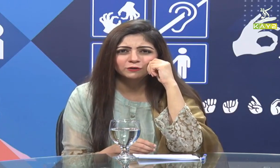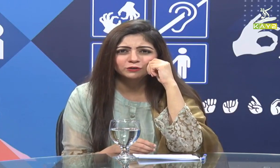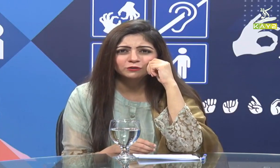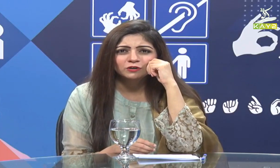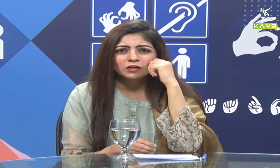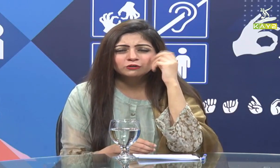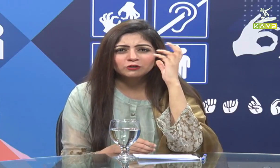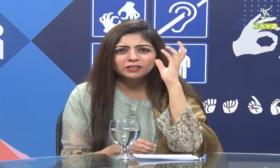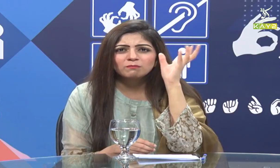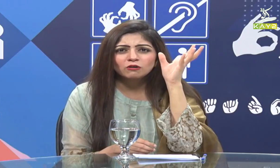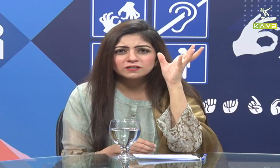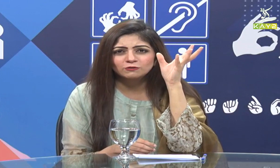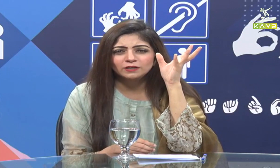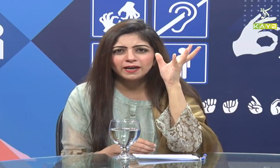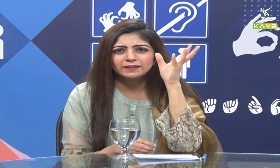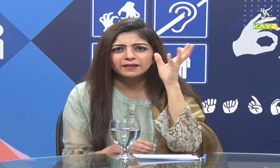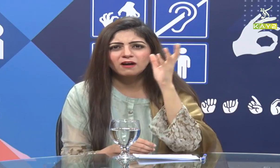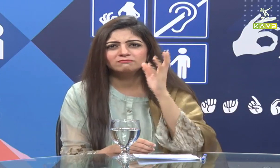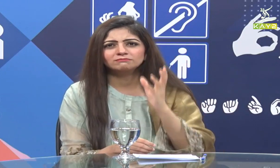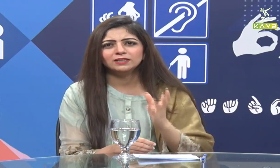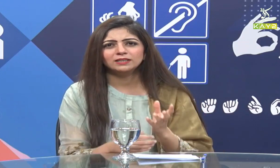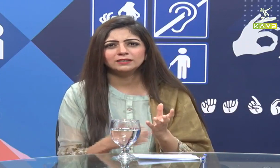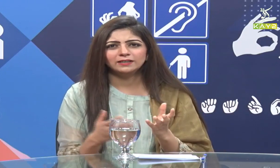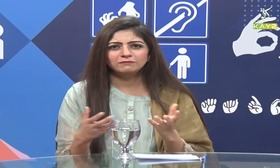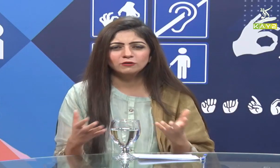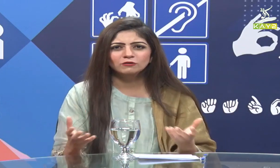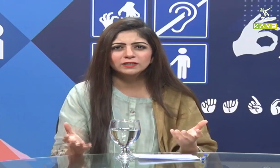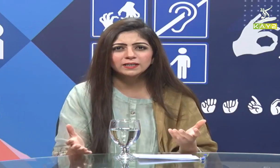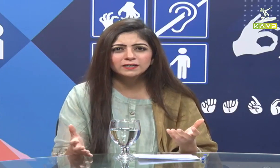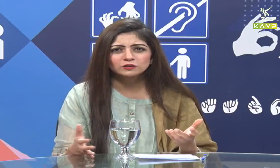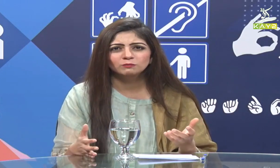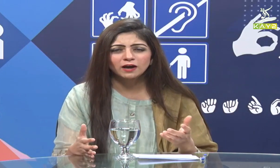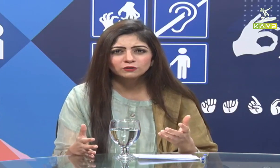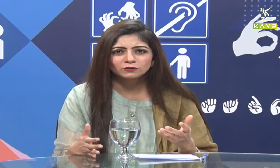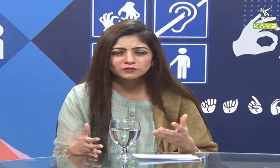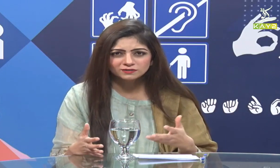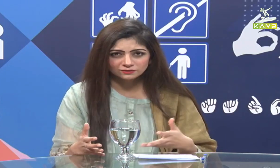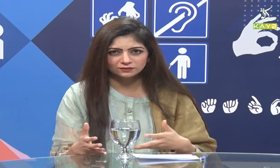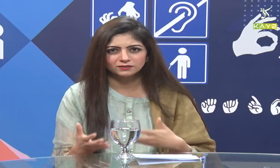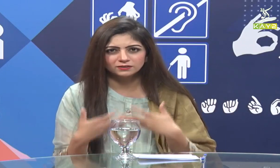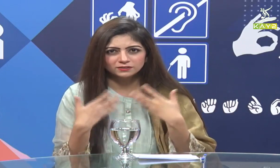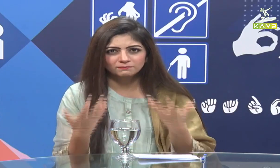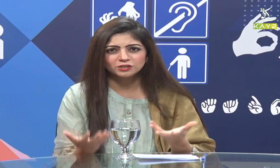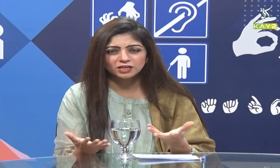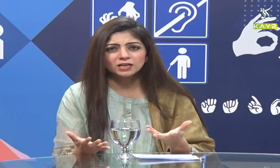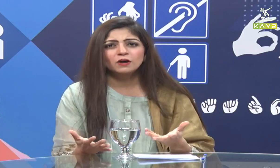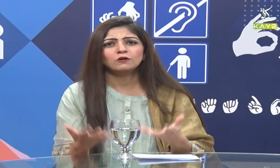होती हूँ। तो ये बहुत ज़रूरी है कि हम डेफ़ लोगों की इस ज़ुबान को समझें और